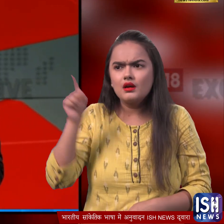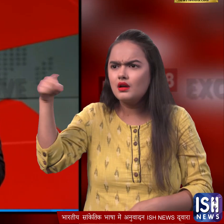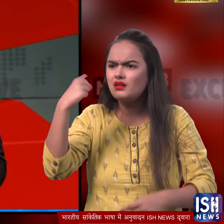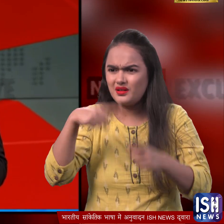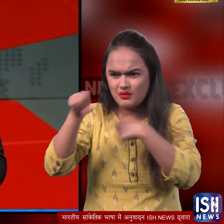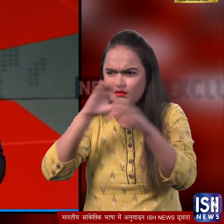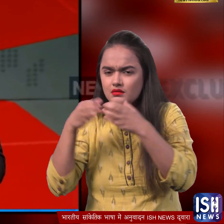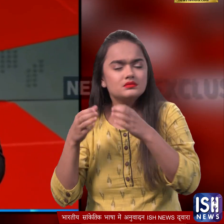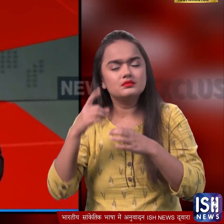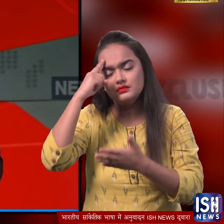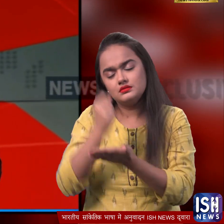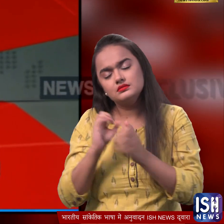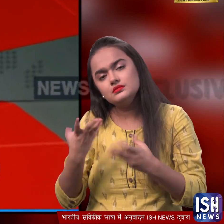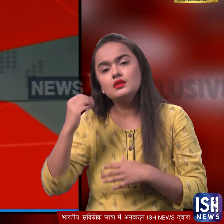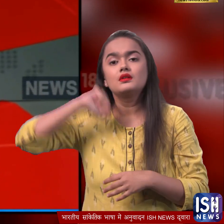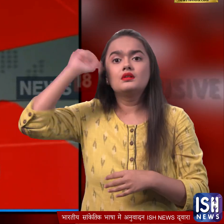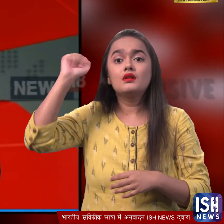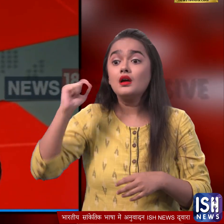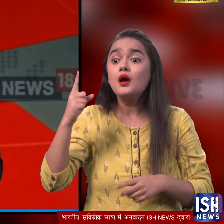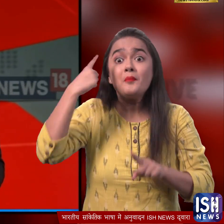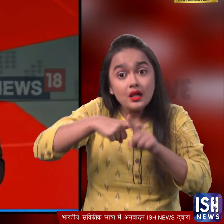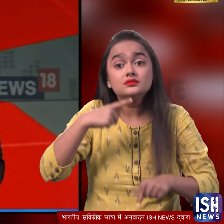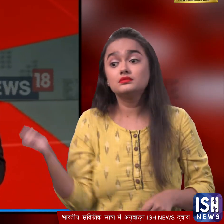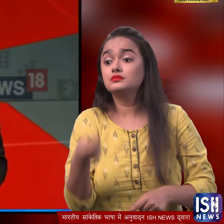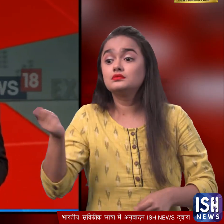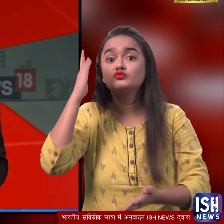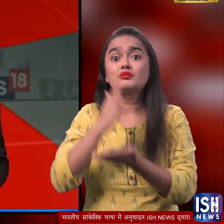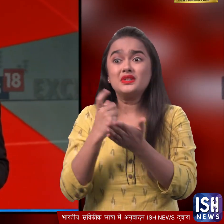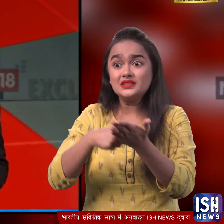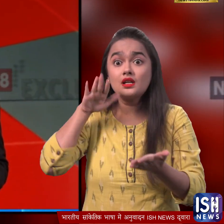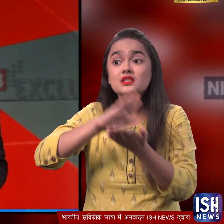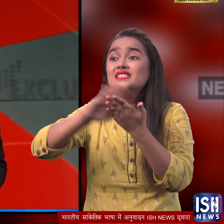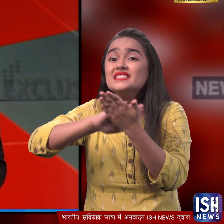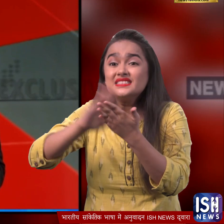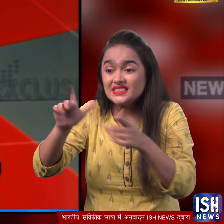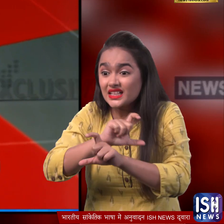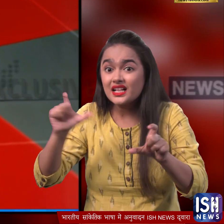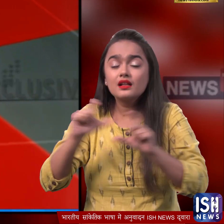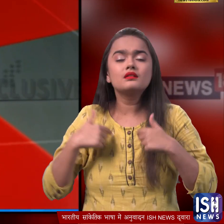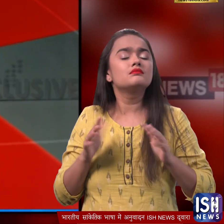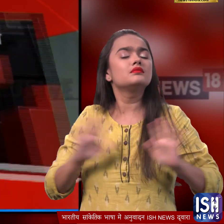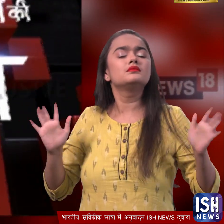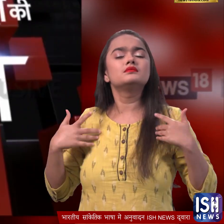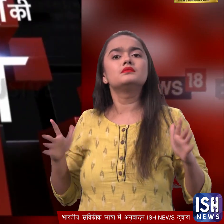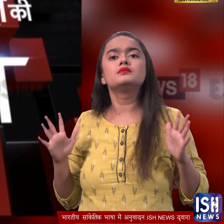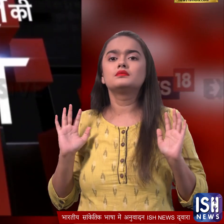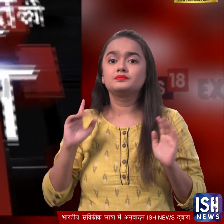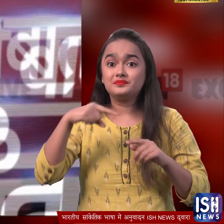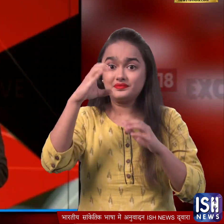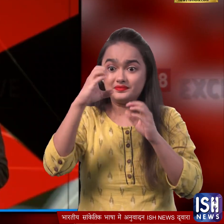विरोध में वाल्मीकि समुदाय के लोगों ने धरना देने के साथ ही झाड़ू बंद यानी पूरे राजस्थान में सफाई का काम बंद करने का ऐलान भी कर